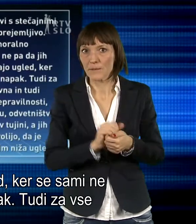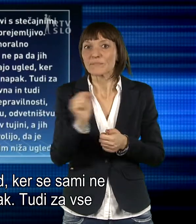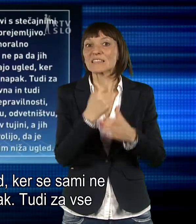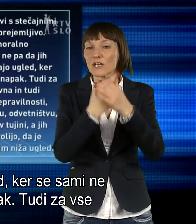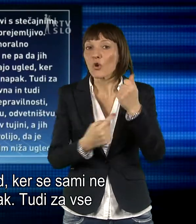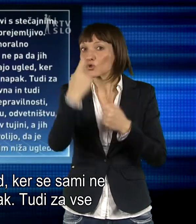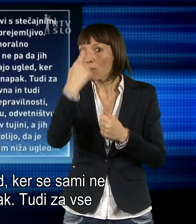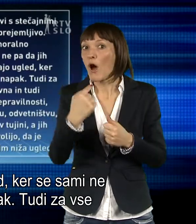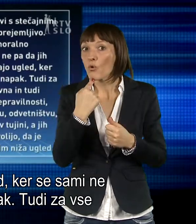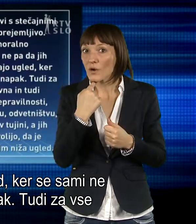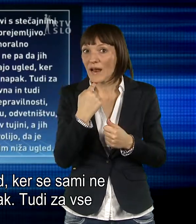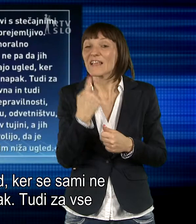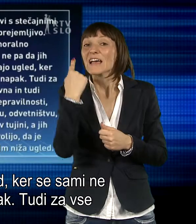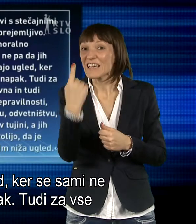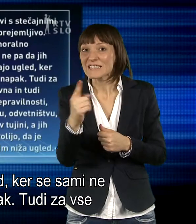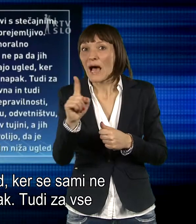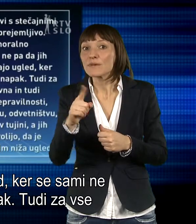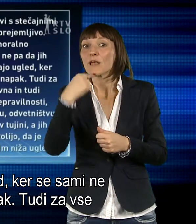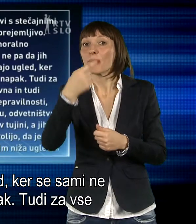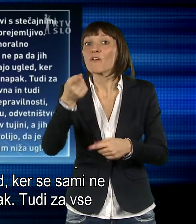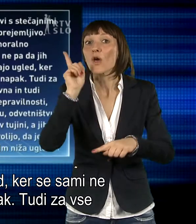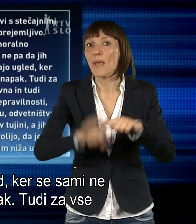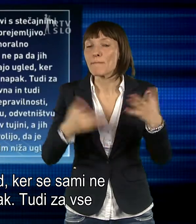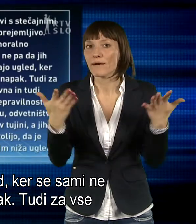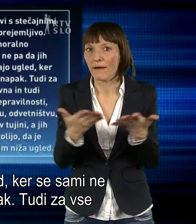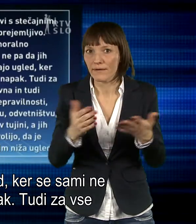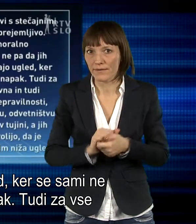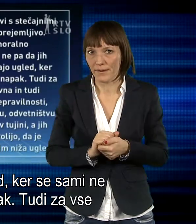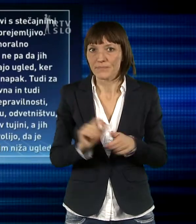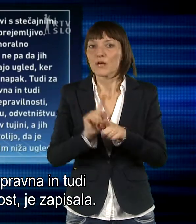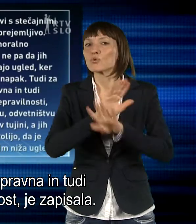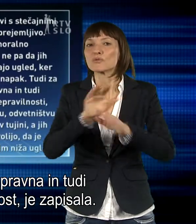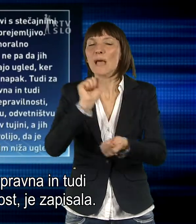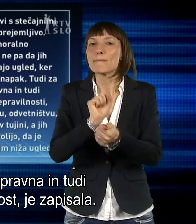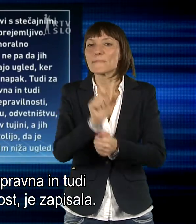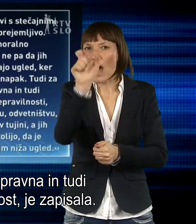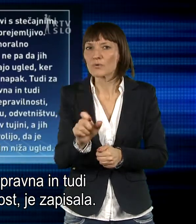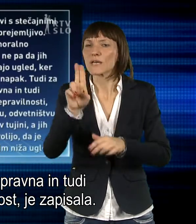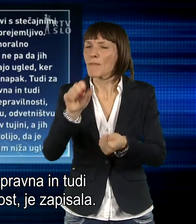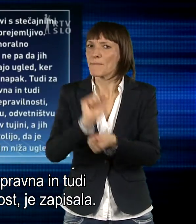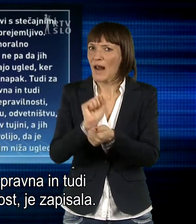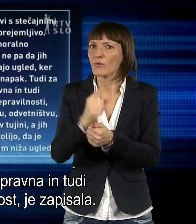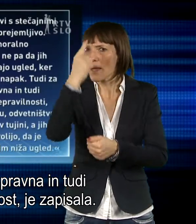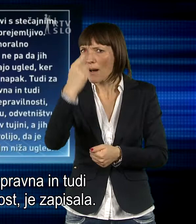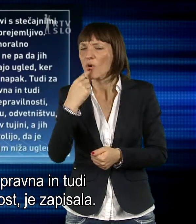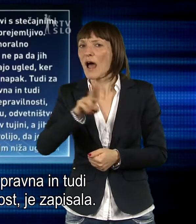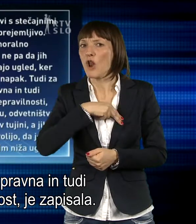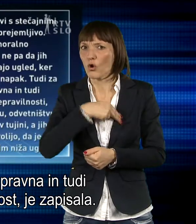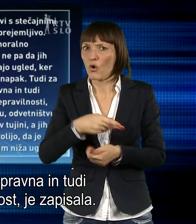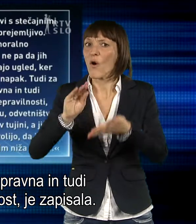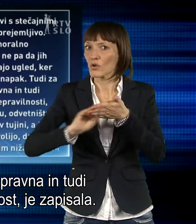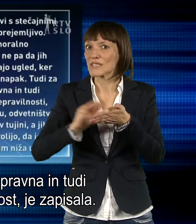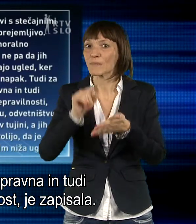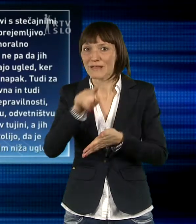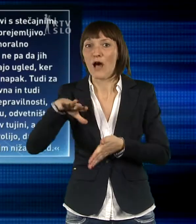Zato izgubljajo ugled, ker se sami ne opredelijo do napak. Tudi za vse pravnike obstaja pravna pa tudi moralna odgovornost,